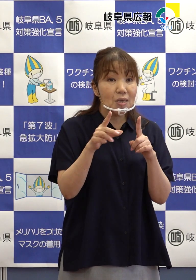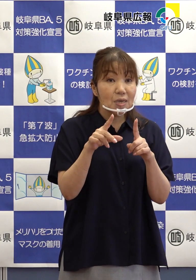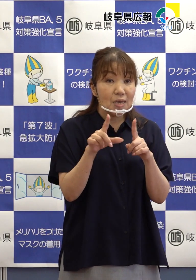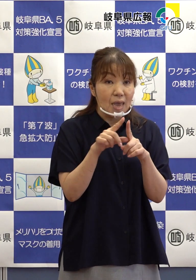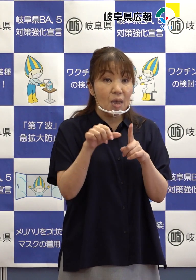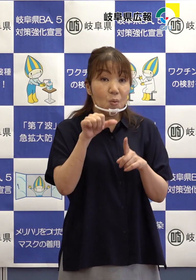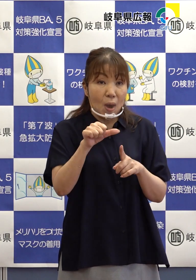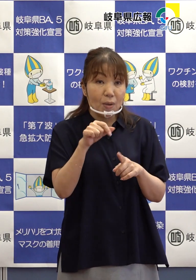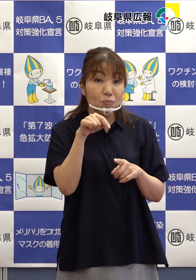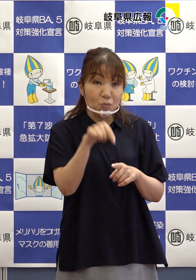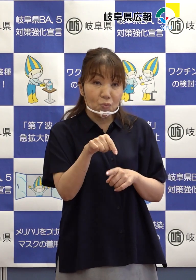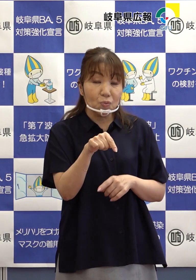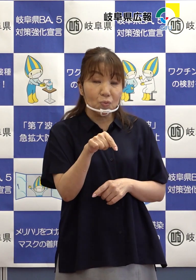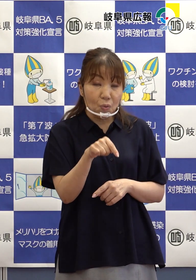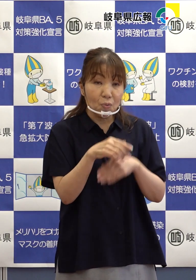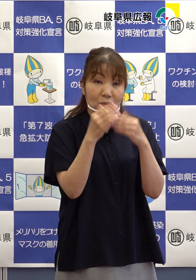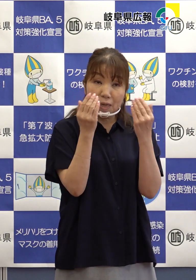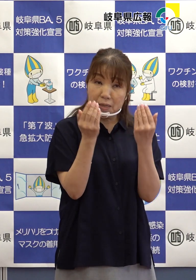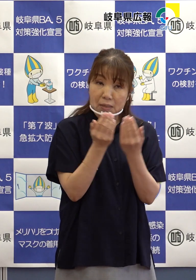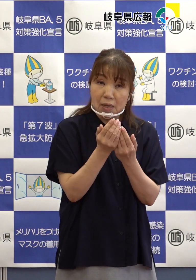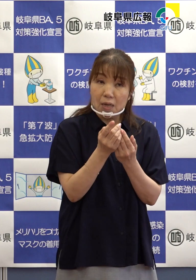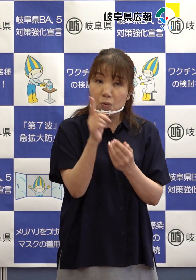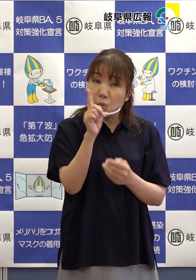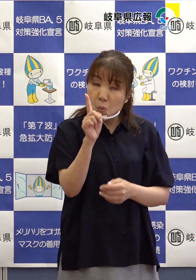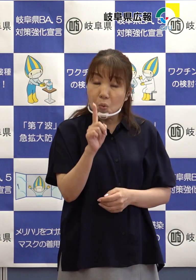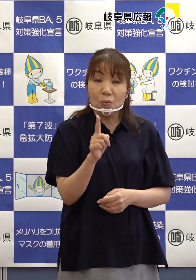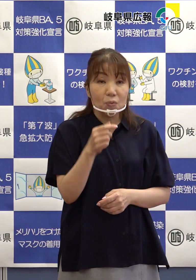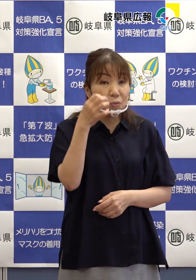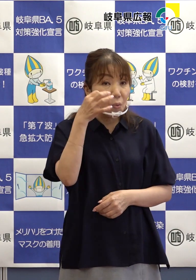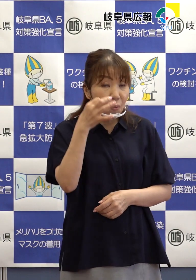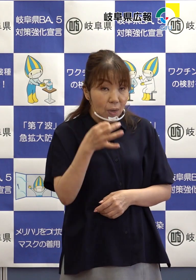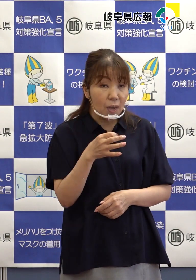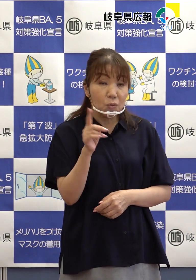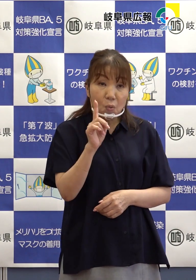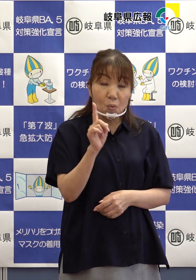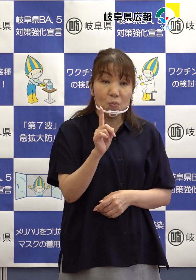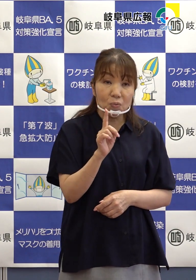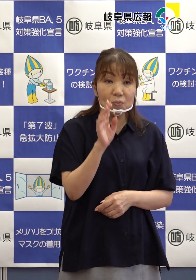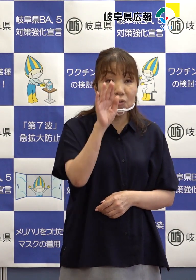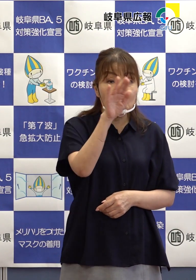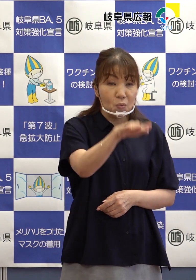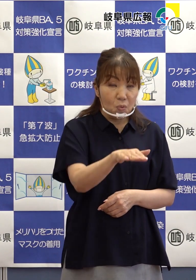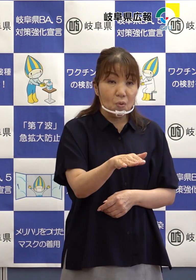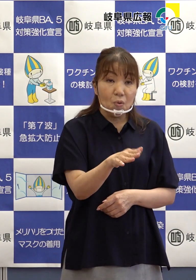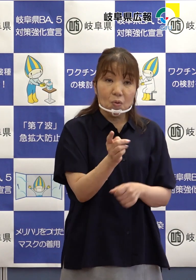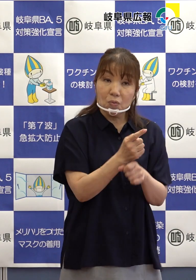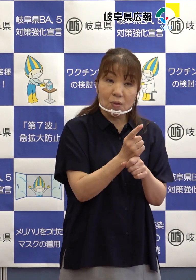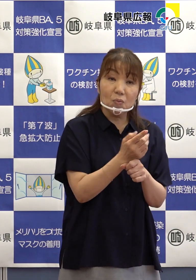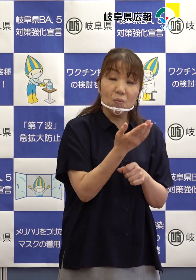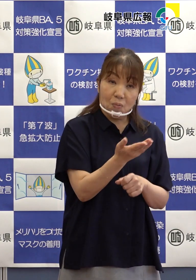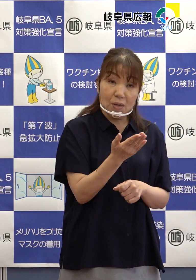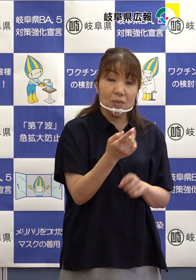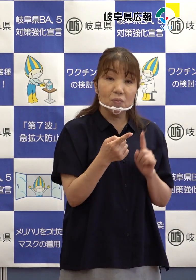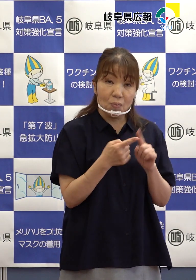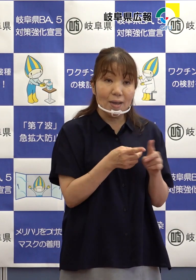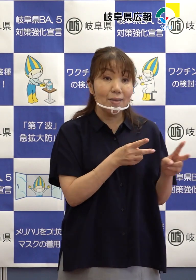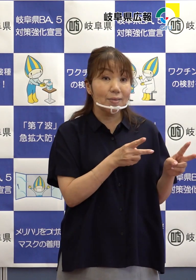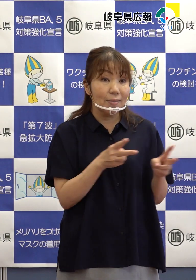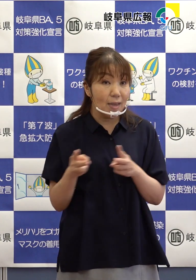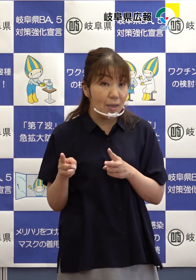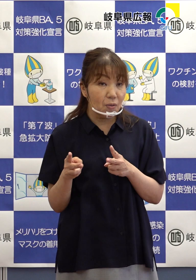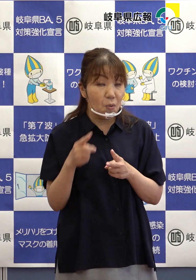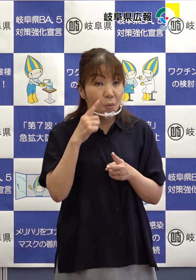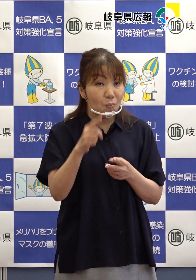のというものの全体としてどういうふうに評価してどういうふうに今後守っていくのかそれから制度的に